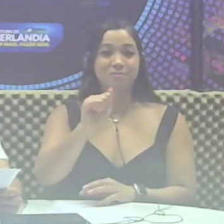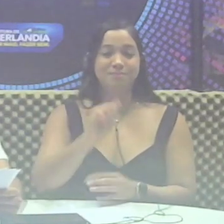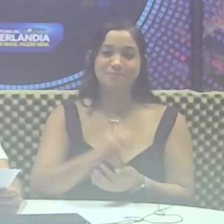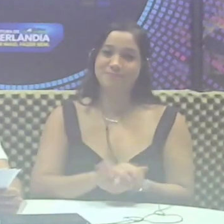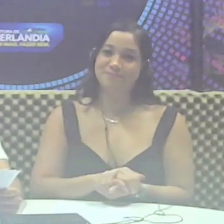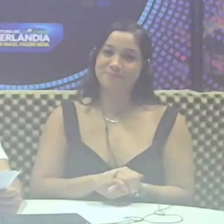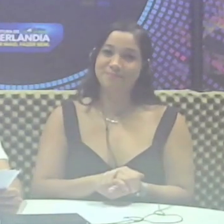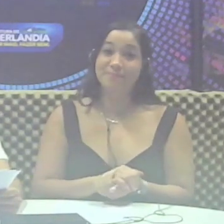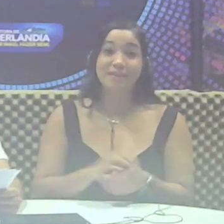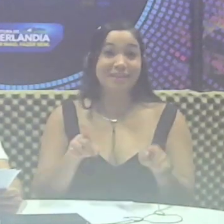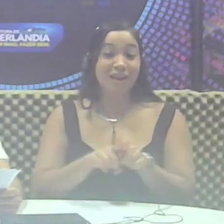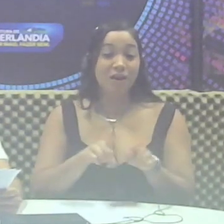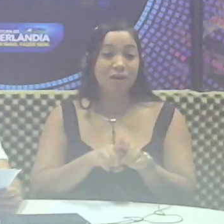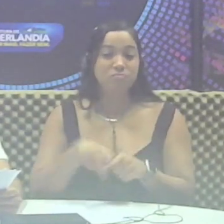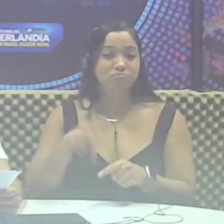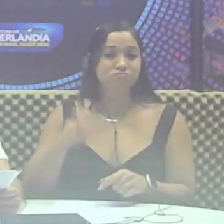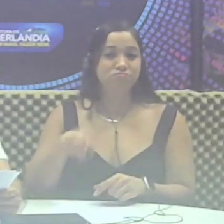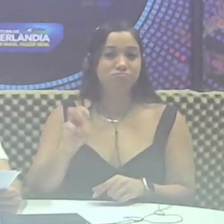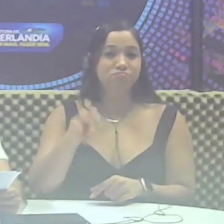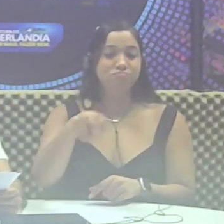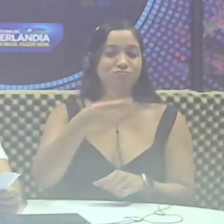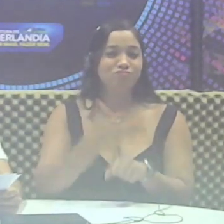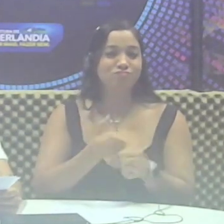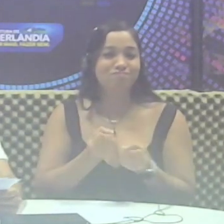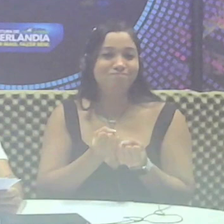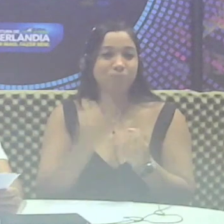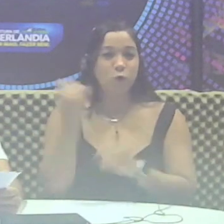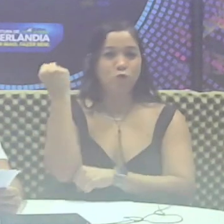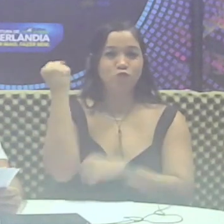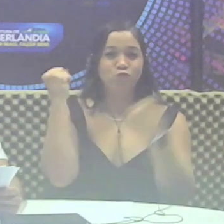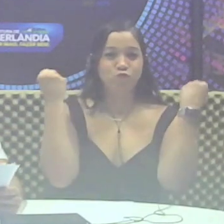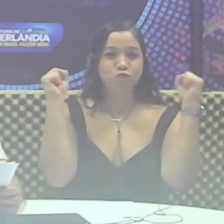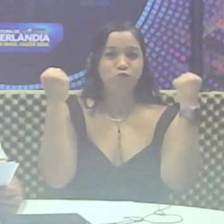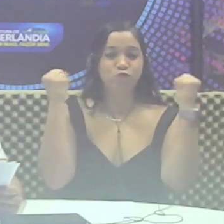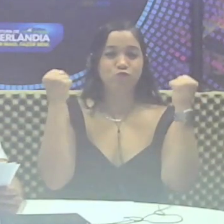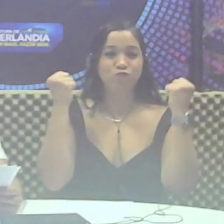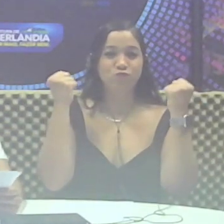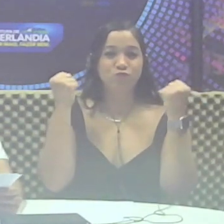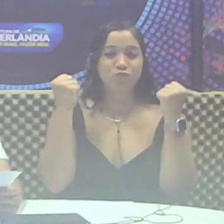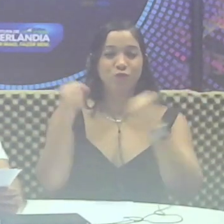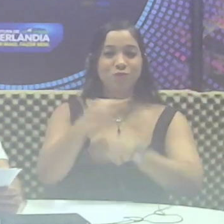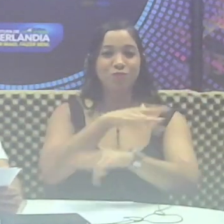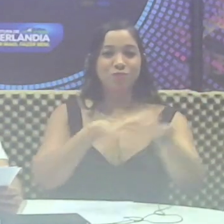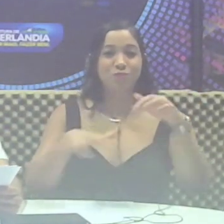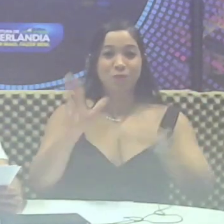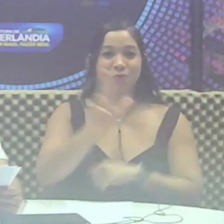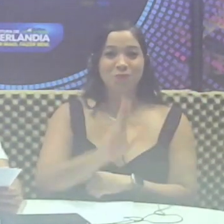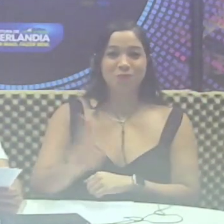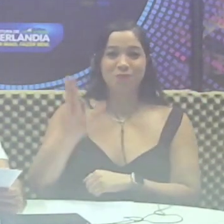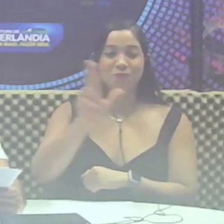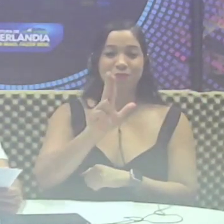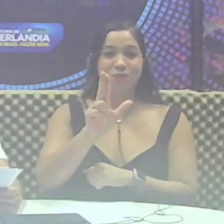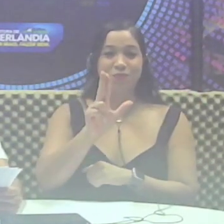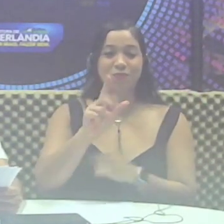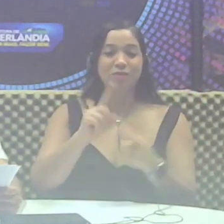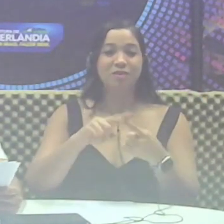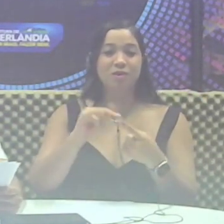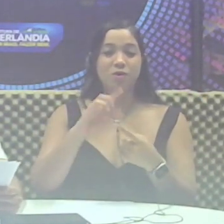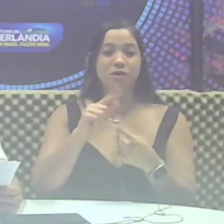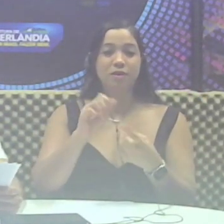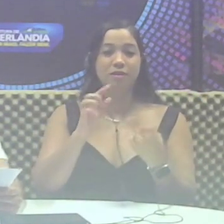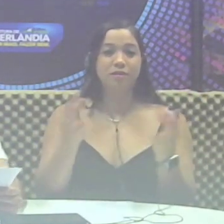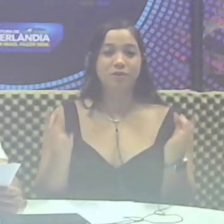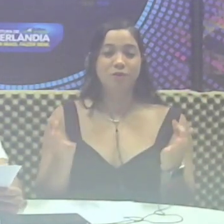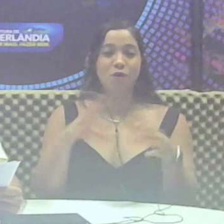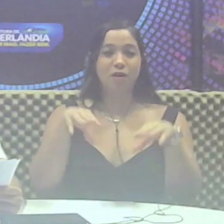Simpla. Além da caminhada, o evento terá atividades físicas do projeto Agita Uberlândia. Yoga, massagem, limpeza